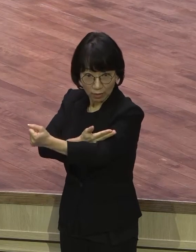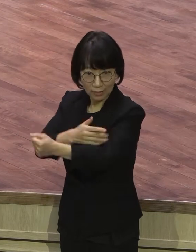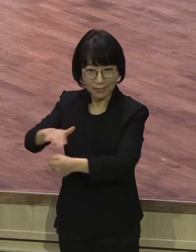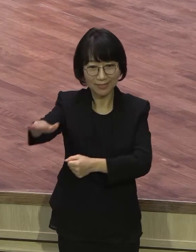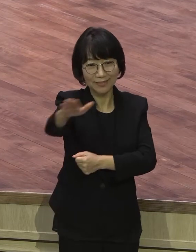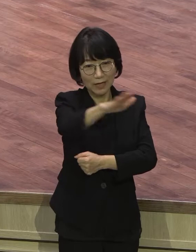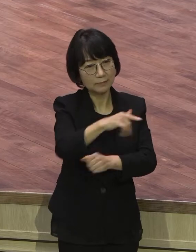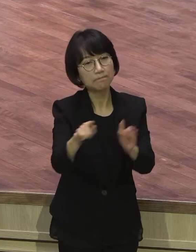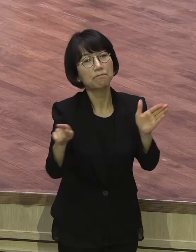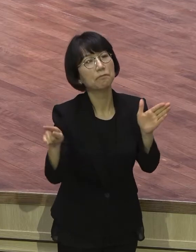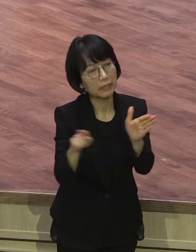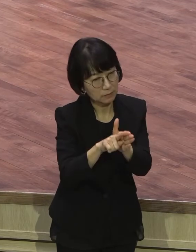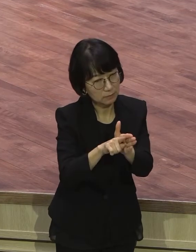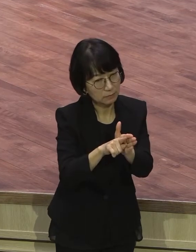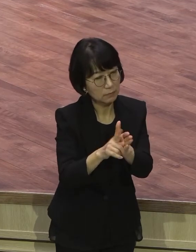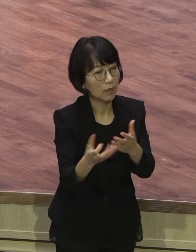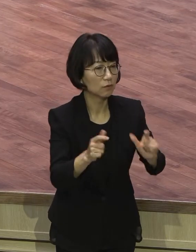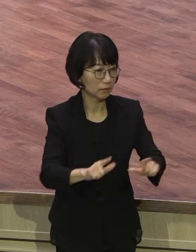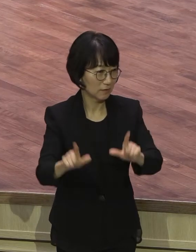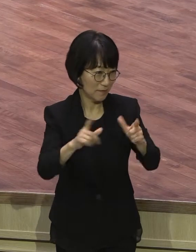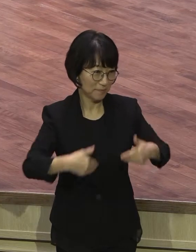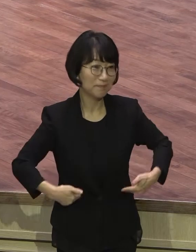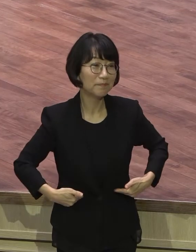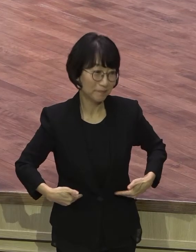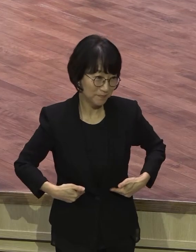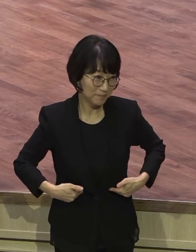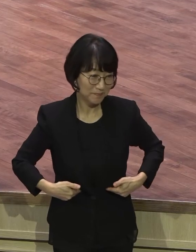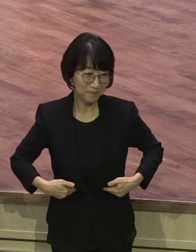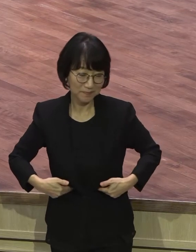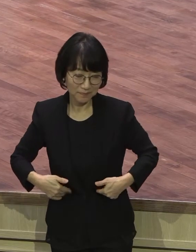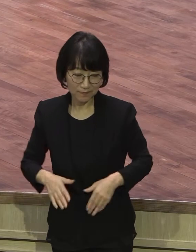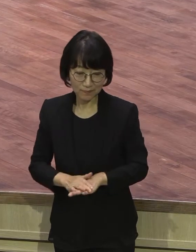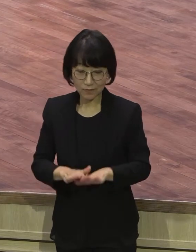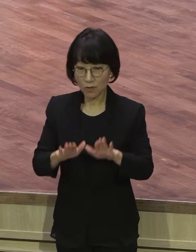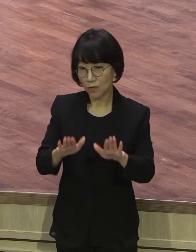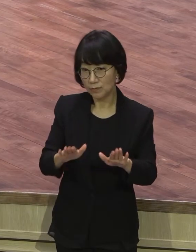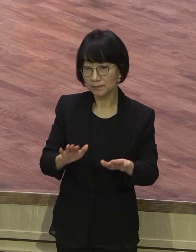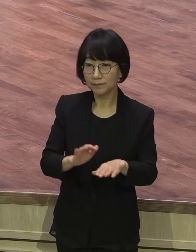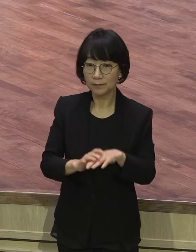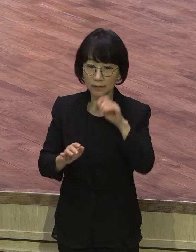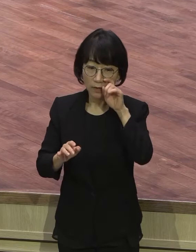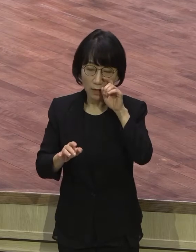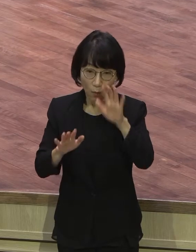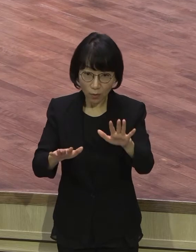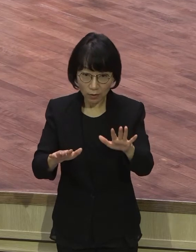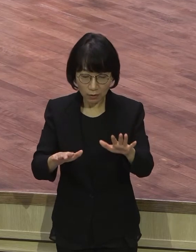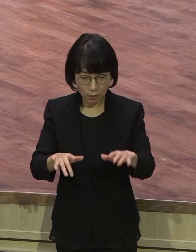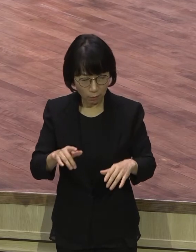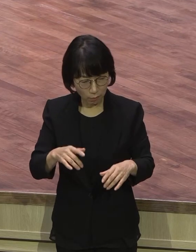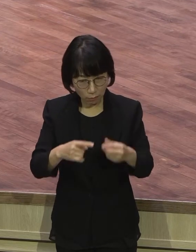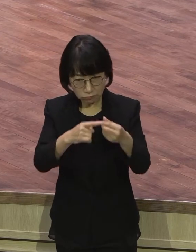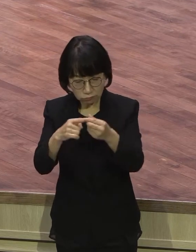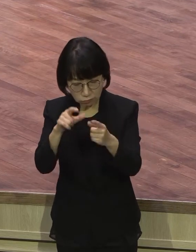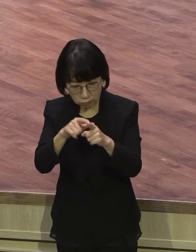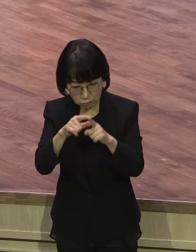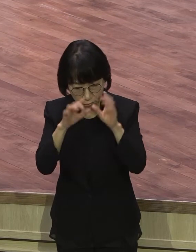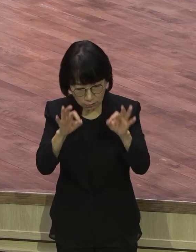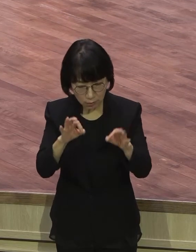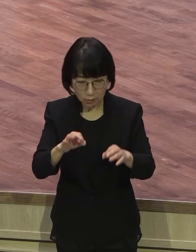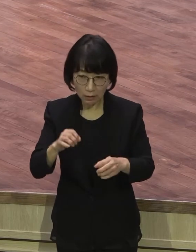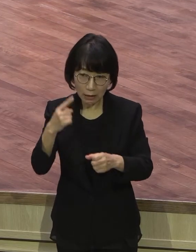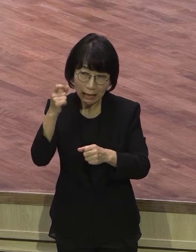그렇게 가지고 살아가야 된다. 특별히 이 본문에 보면 한 달분 양식이나 1년분